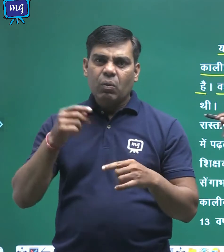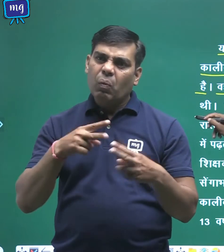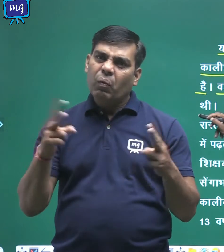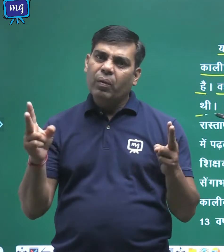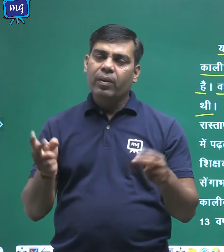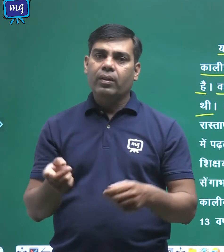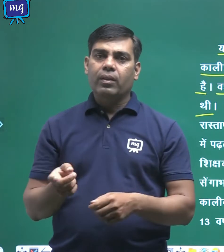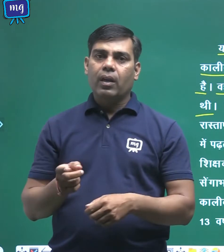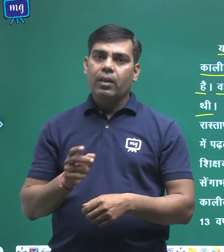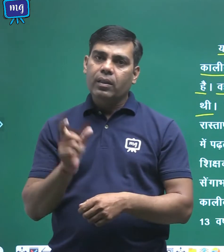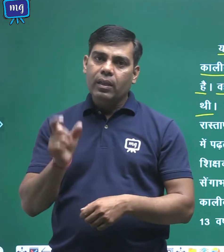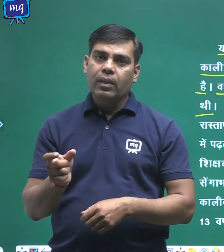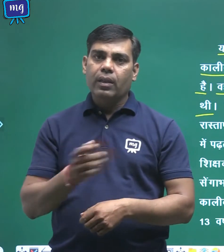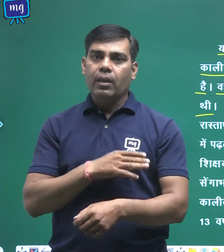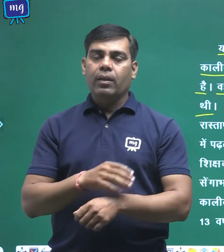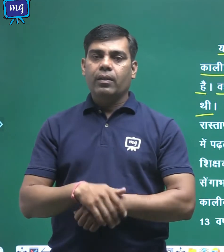लड़की थी।